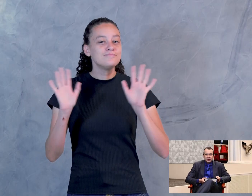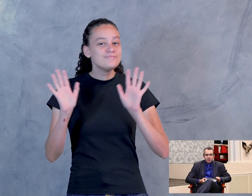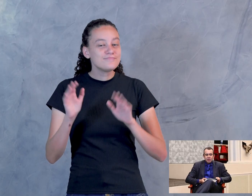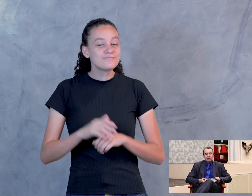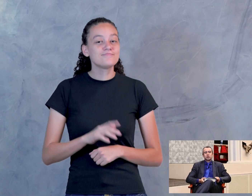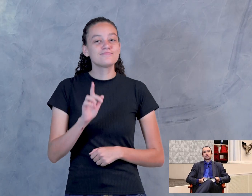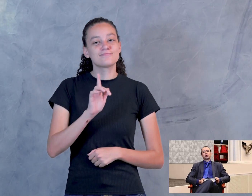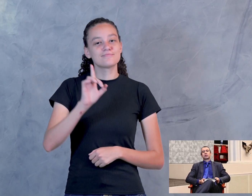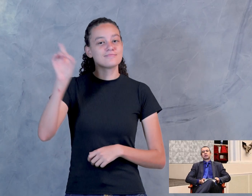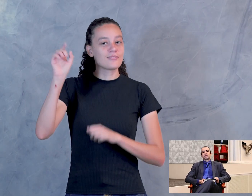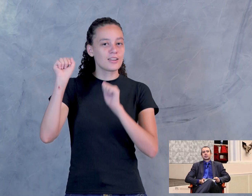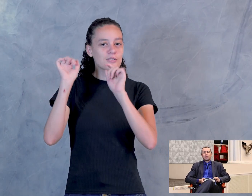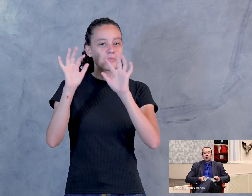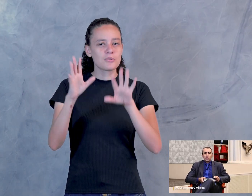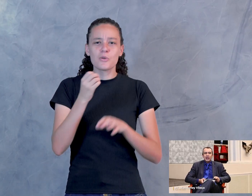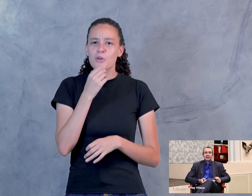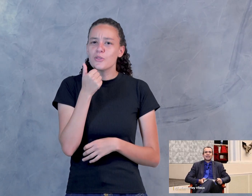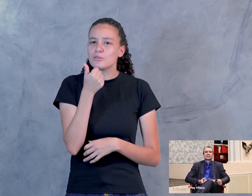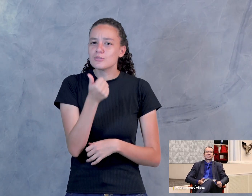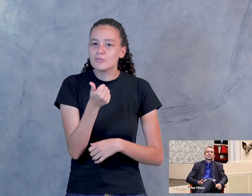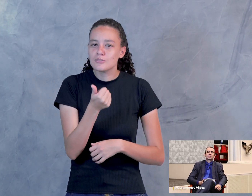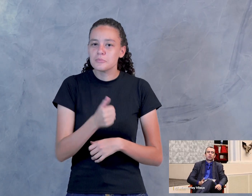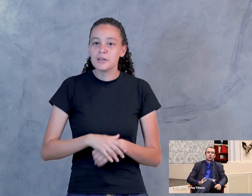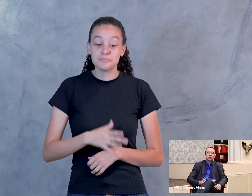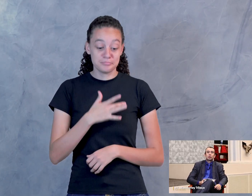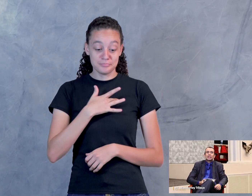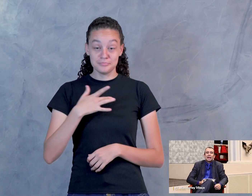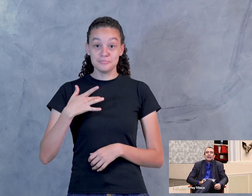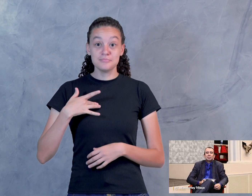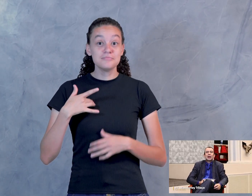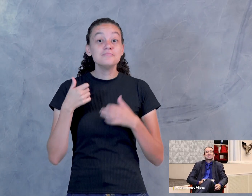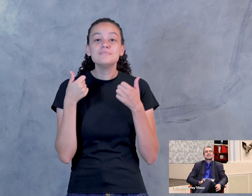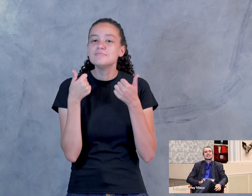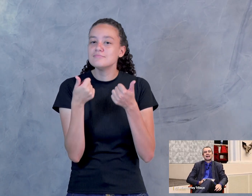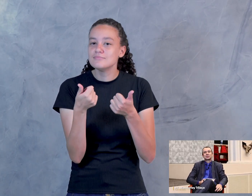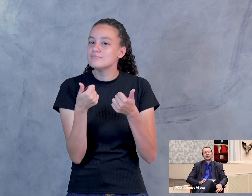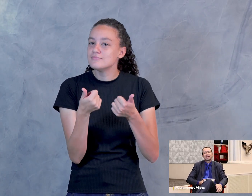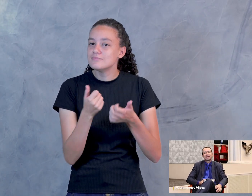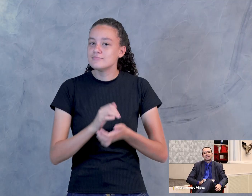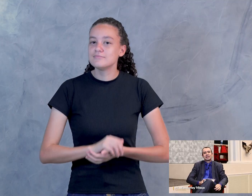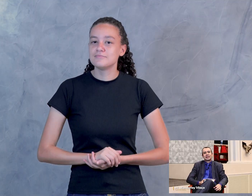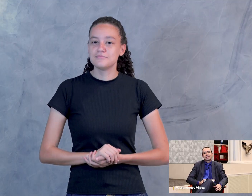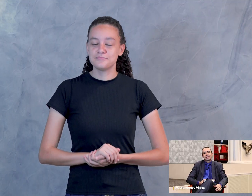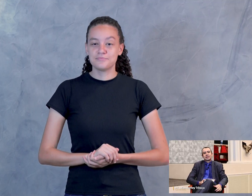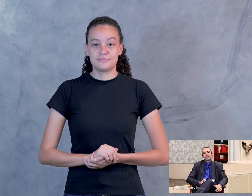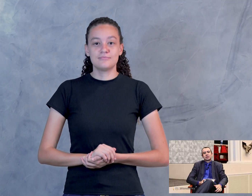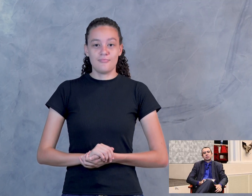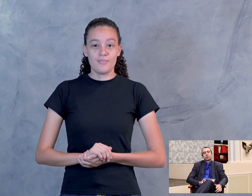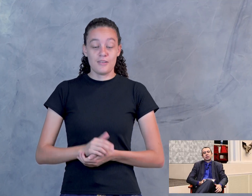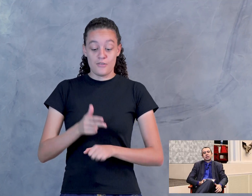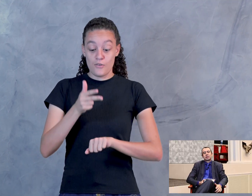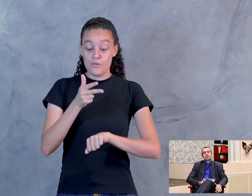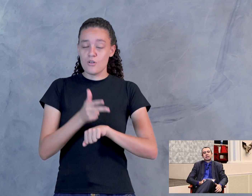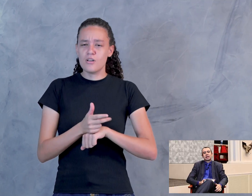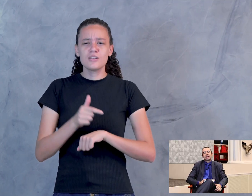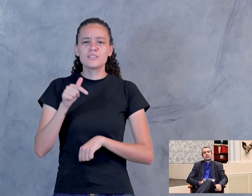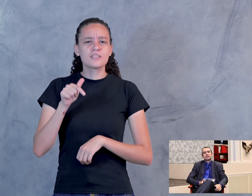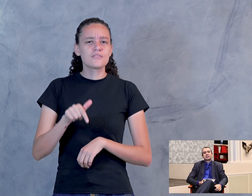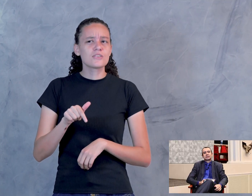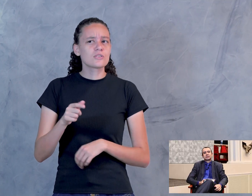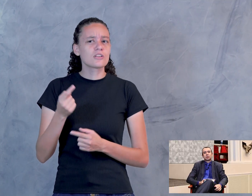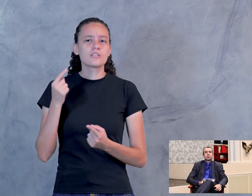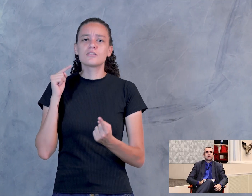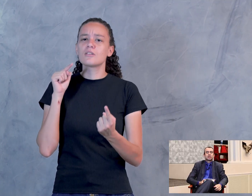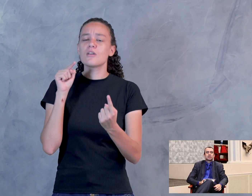Olá, Deus abençoe, como vai? Como tem passado, não é? Nosso programa